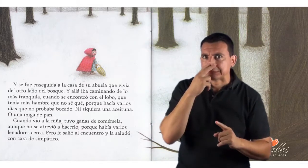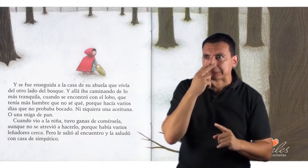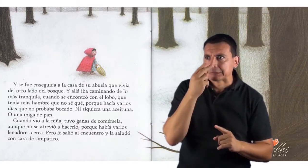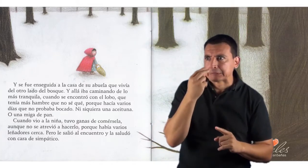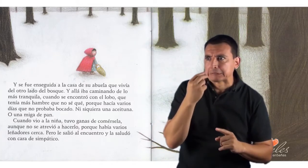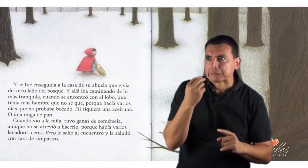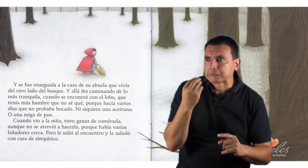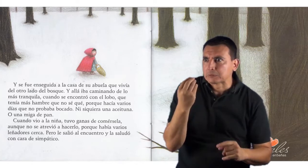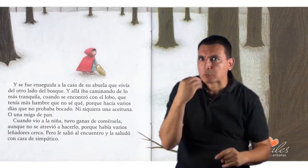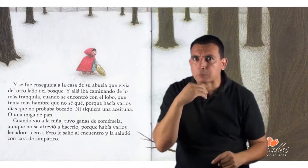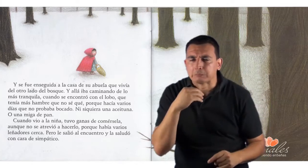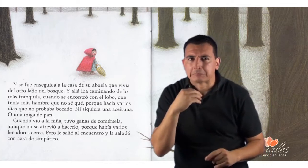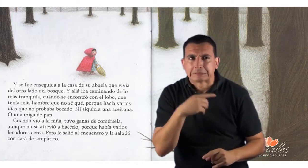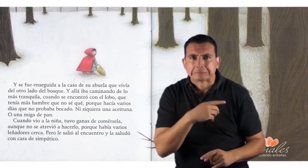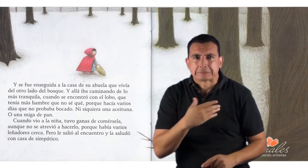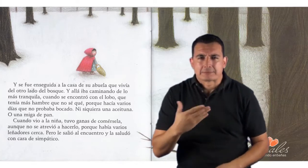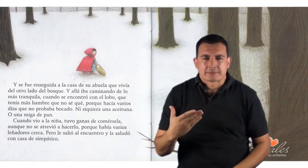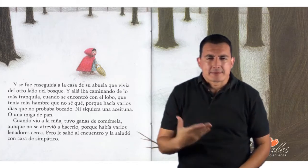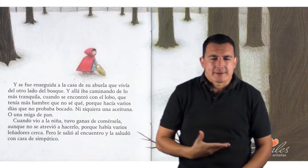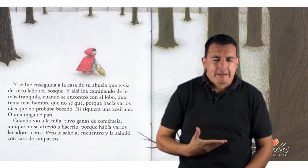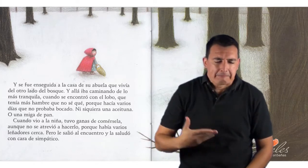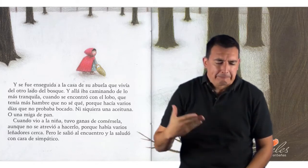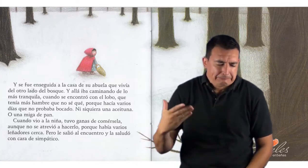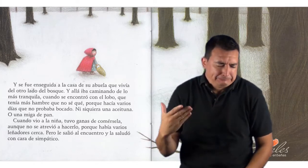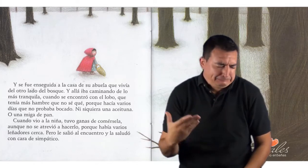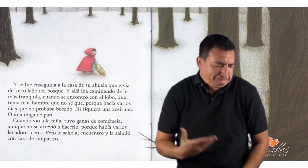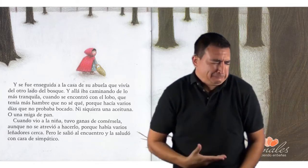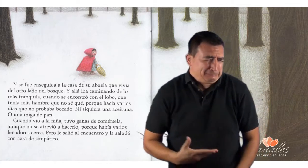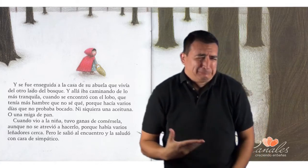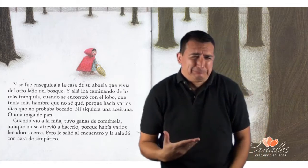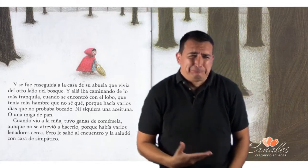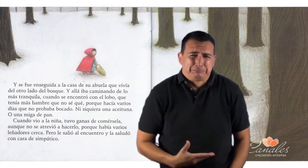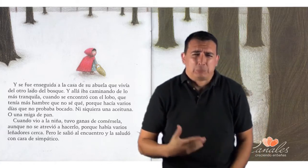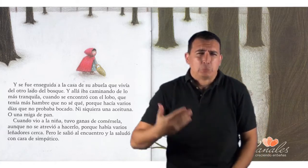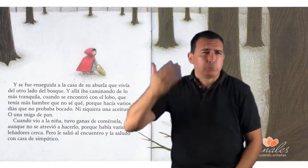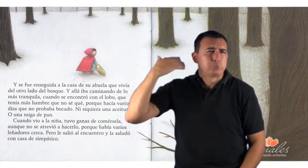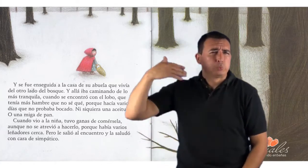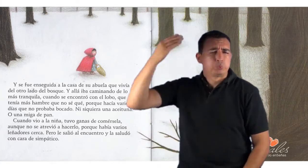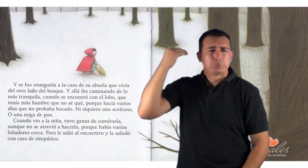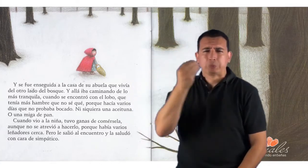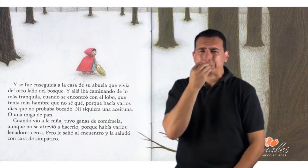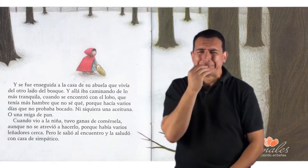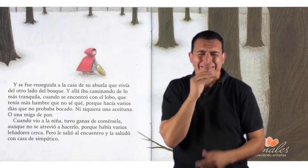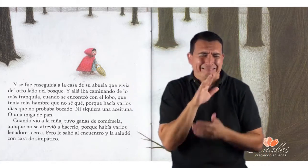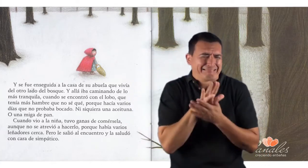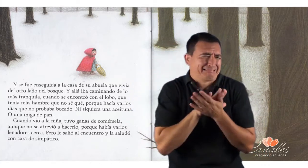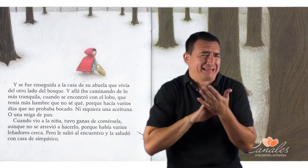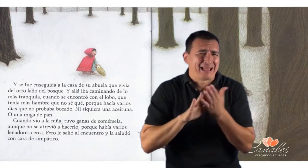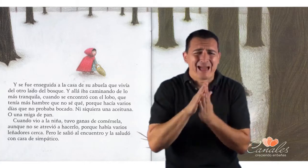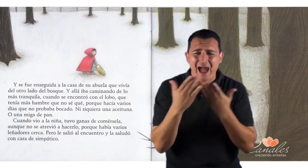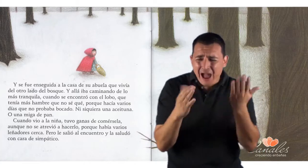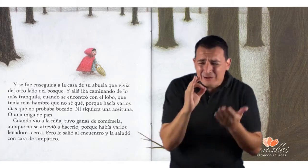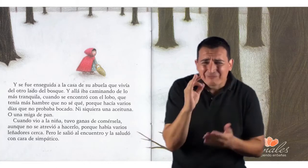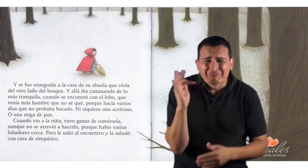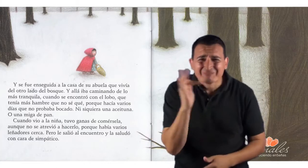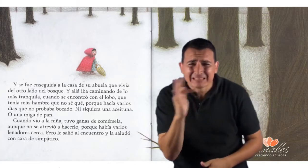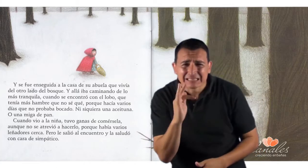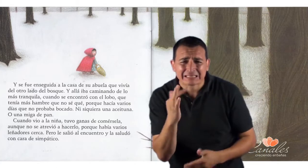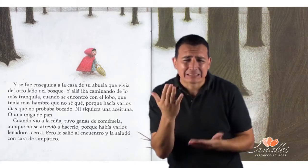que tenía más hambre que no sé qué, porque hacía varios días que no probaba bocado, ni siquiera una aceituna o